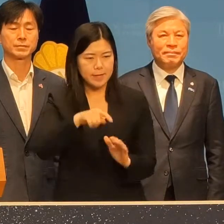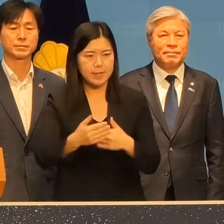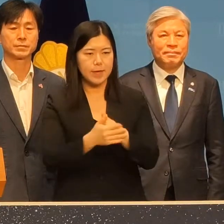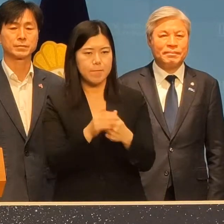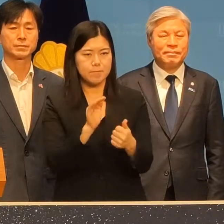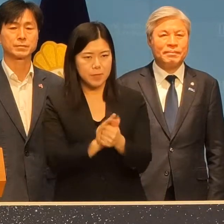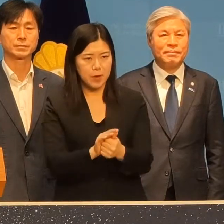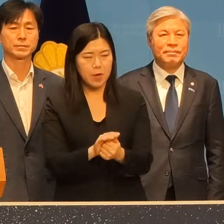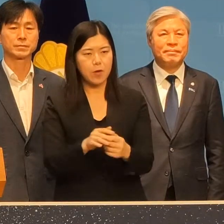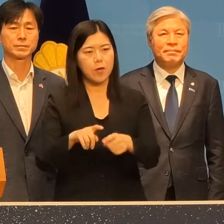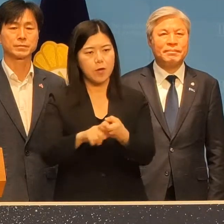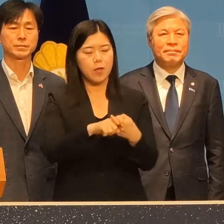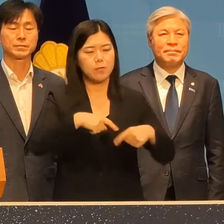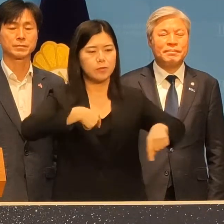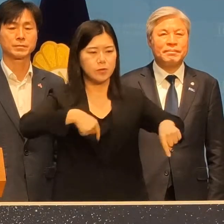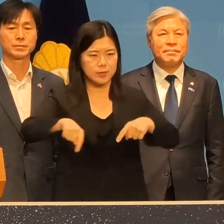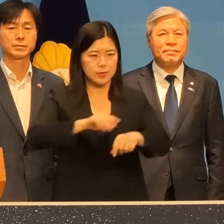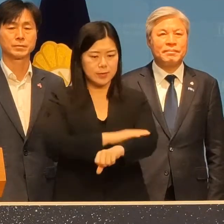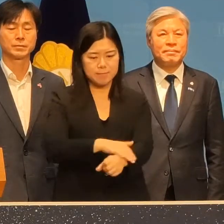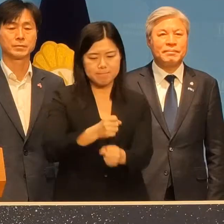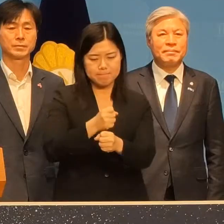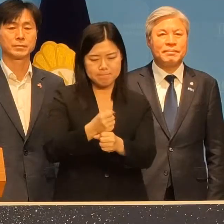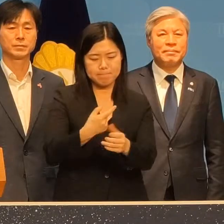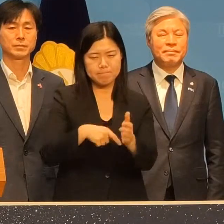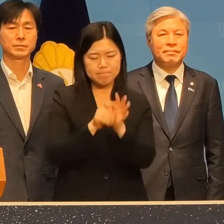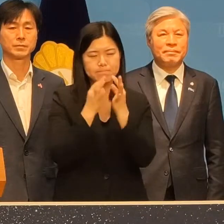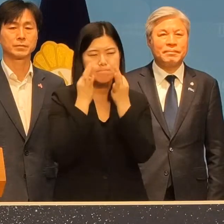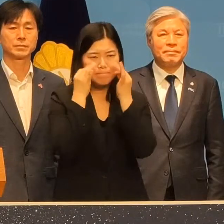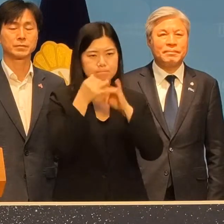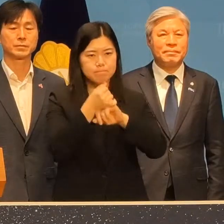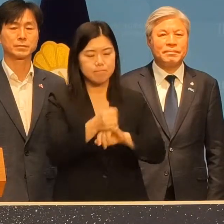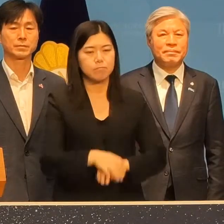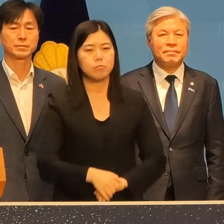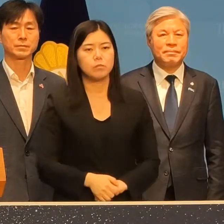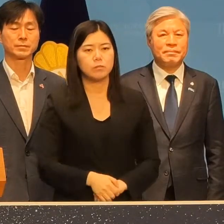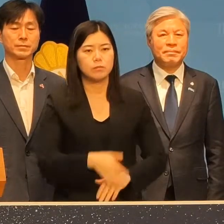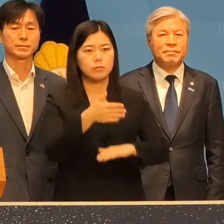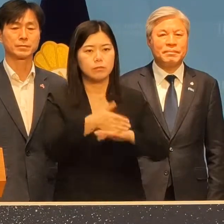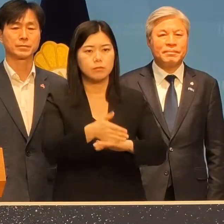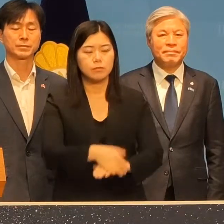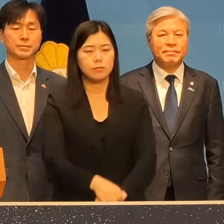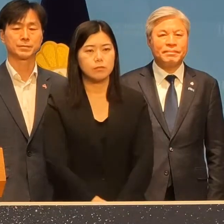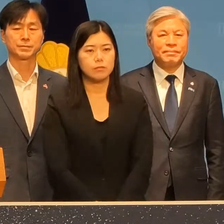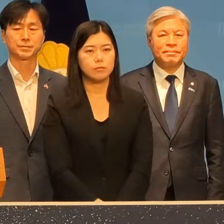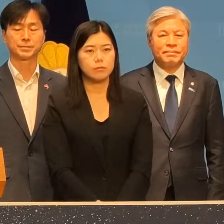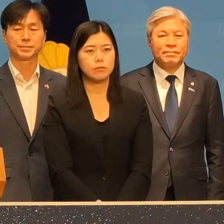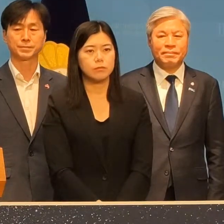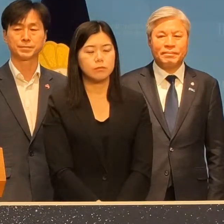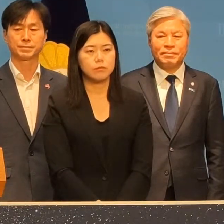체제를 제도적으로 정착시키기 위해 모든 노력을 다하겠습니다. 고맙습니다.